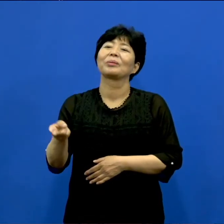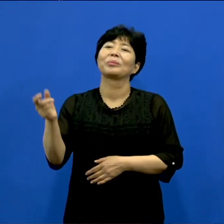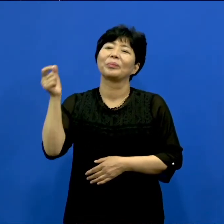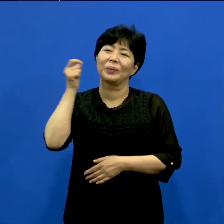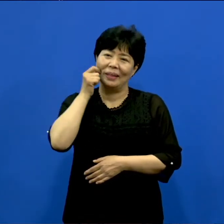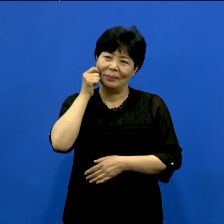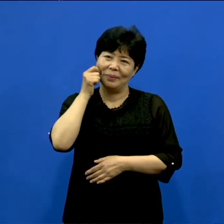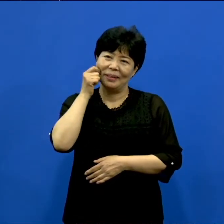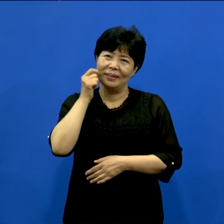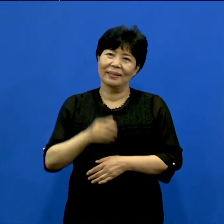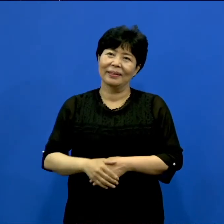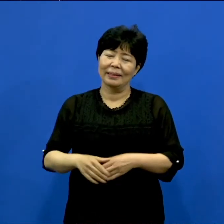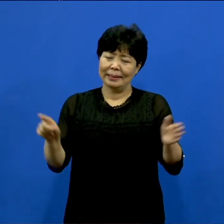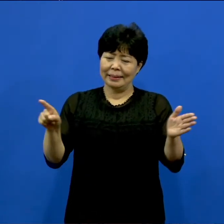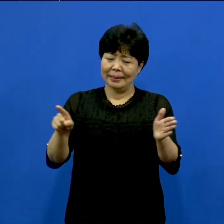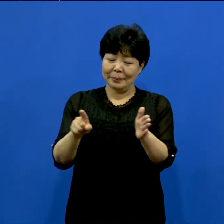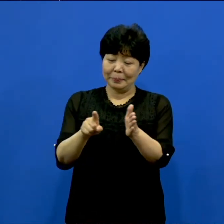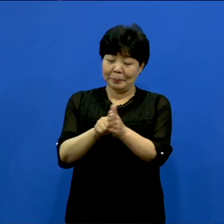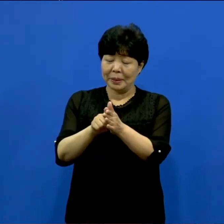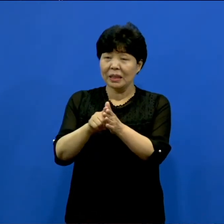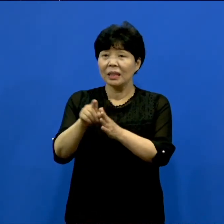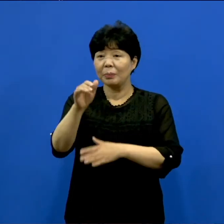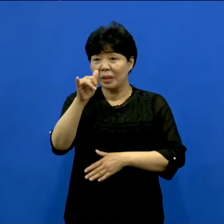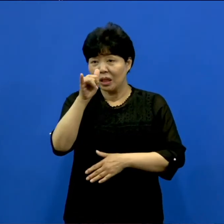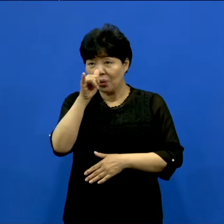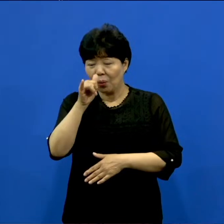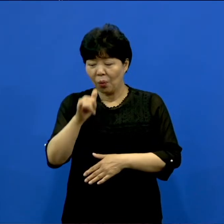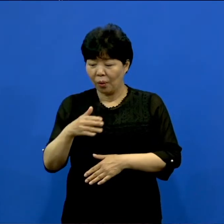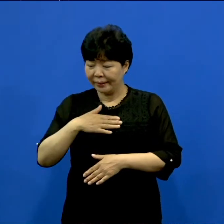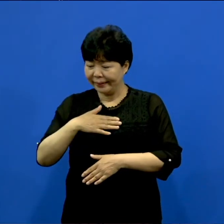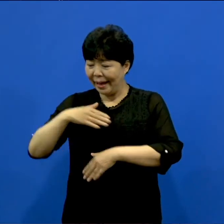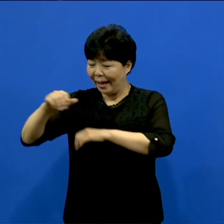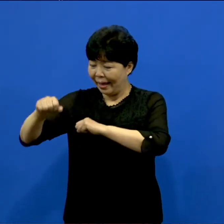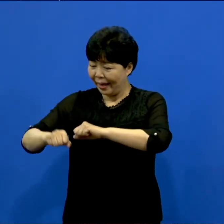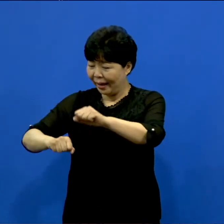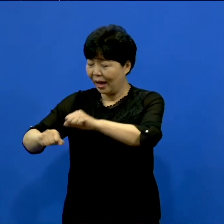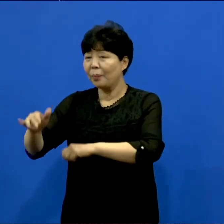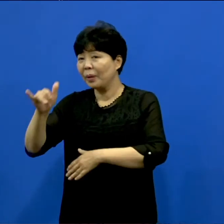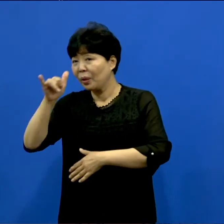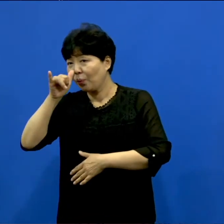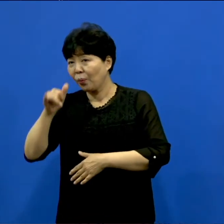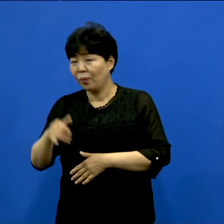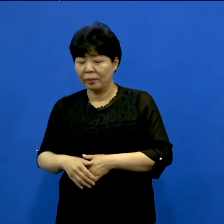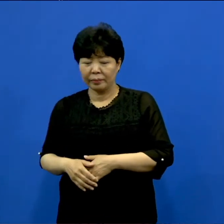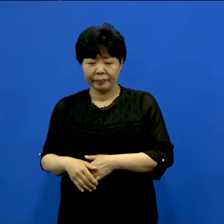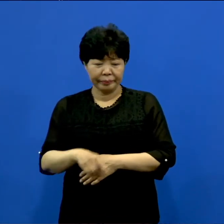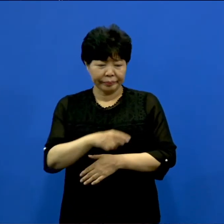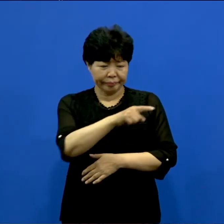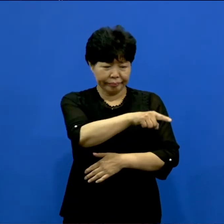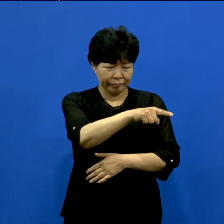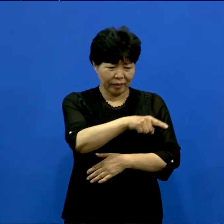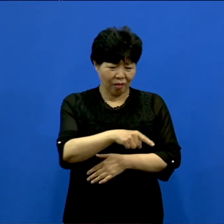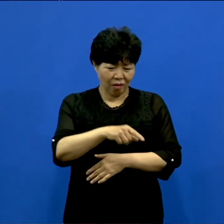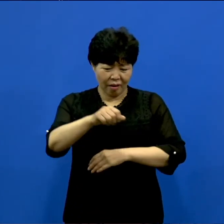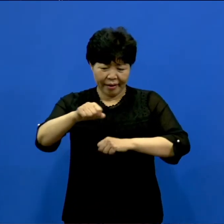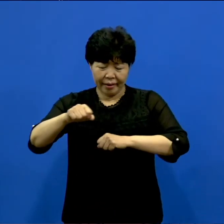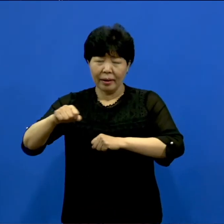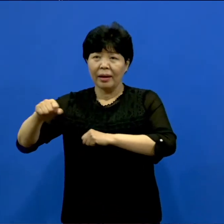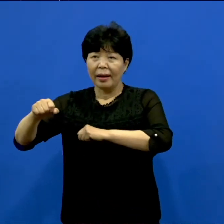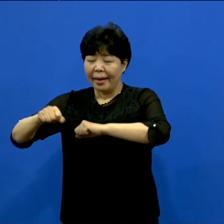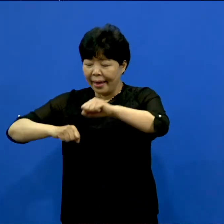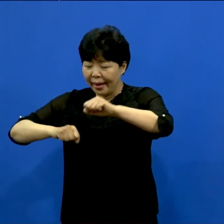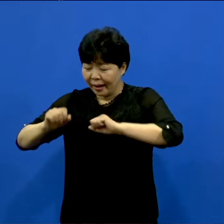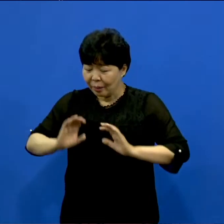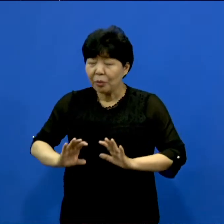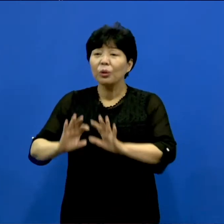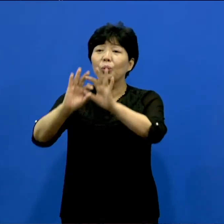사람은 말하기를 너는 믿음이 있고 나는 행함이 있으니 행함이 없는 내 믿음을 내게 보이라. 나는 행함으로 내